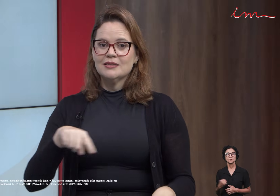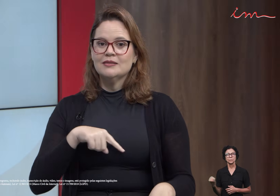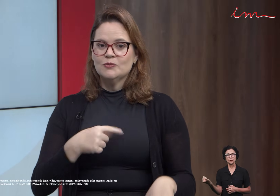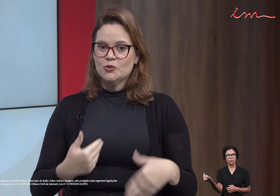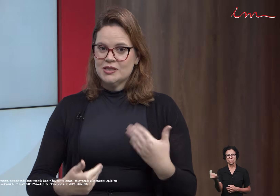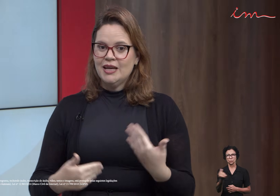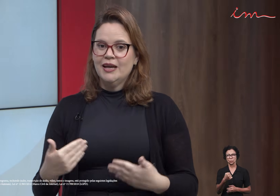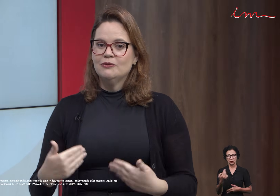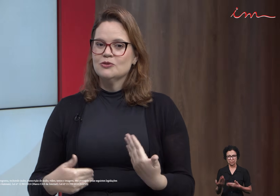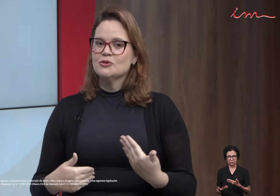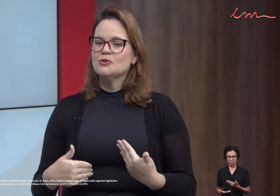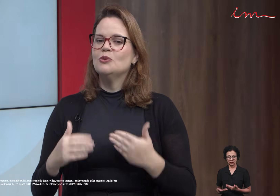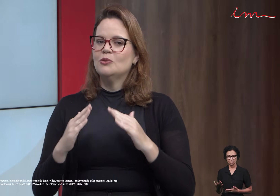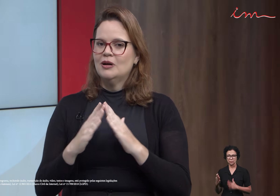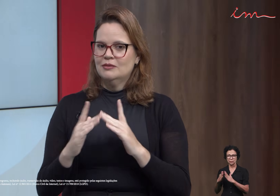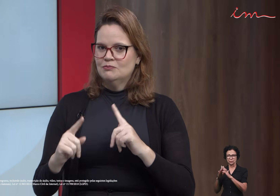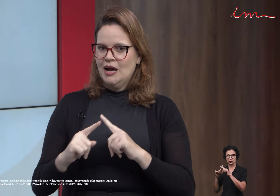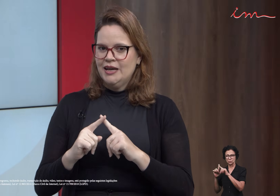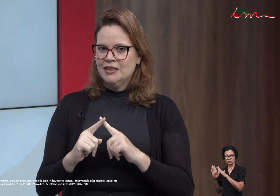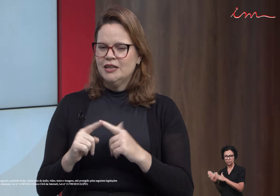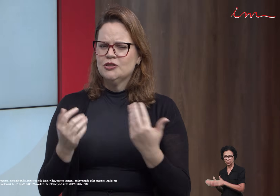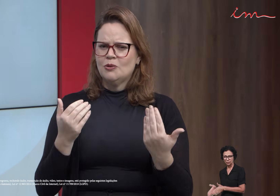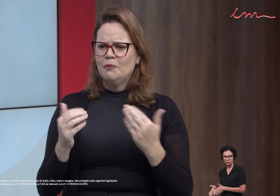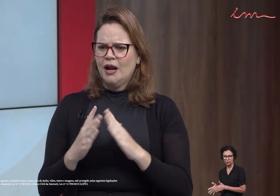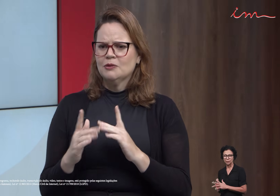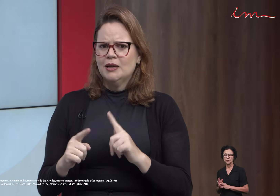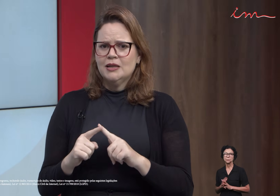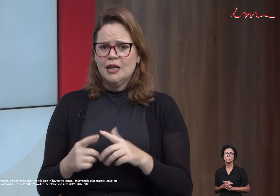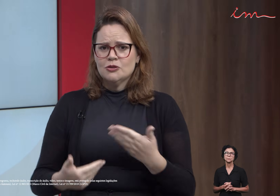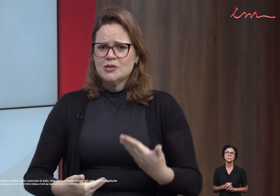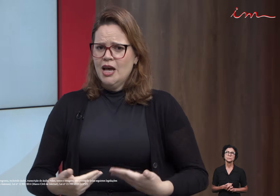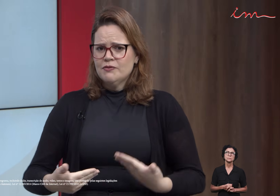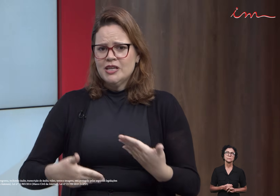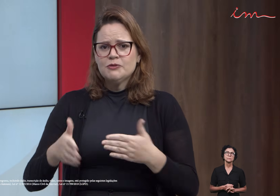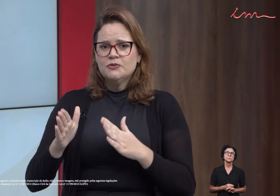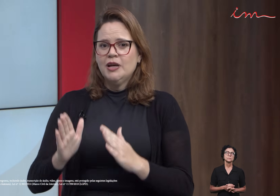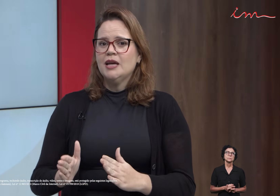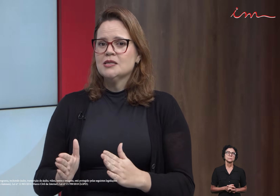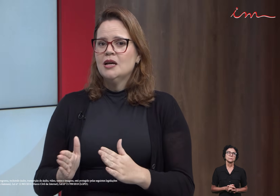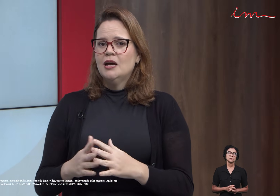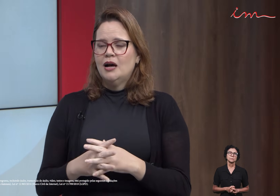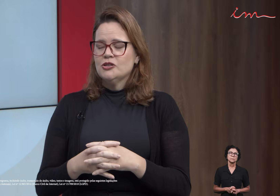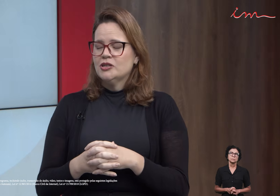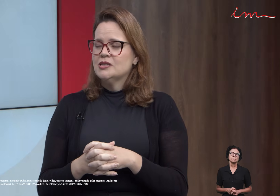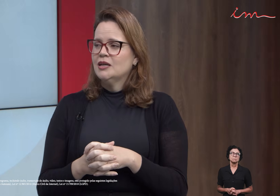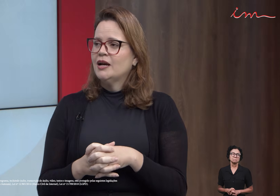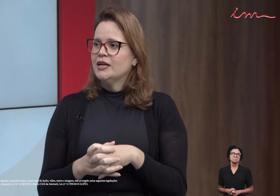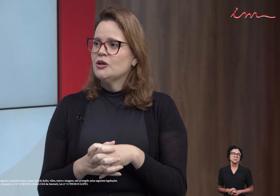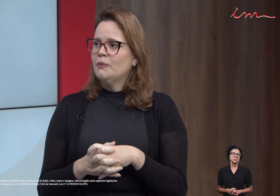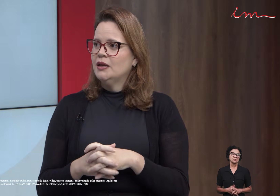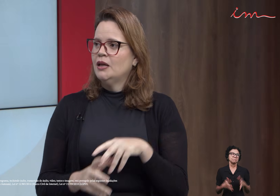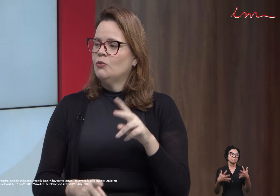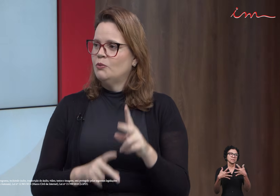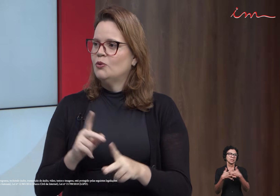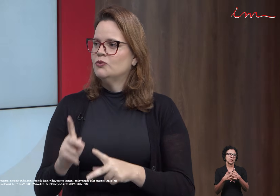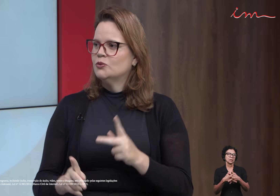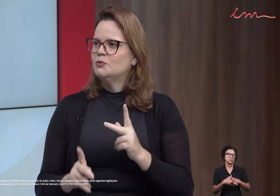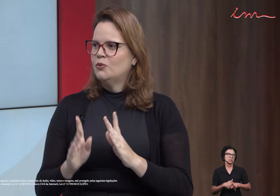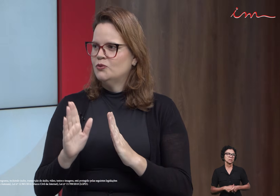nós, os servos, a igreja, comparado com a igreja, os servos fiéis, acho que se encaixa bem,